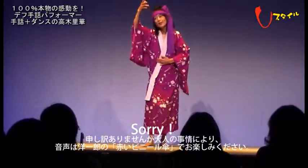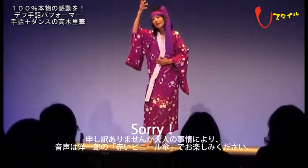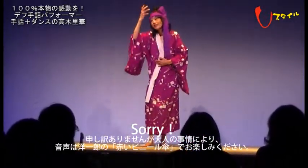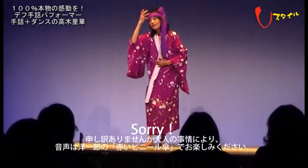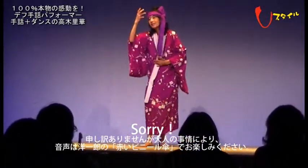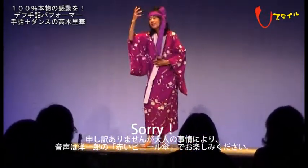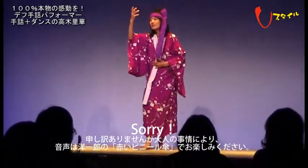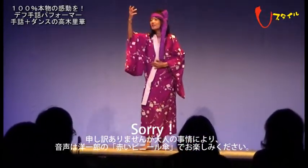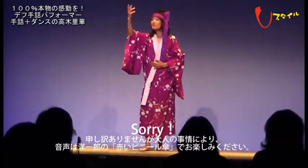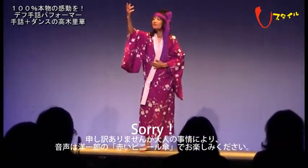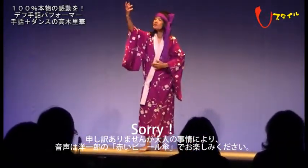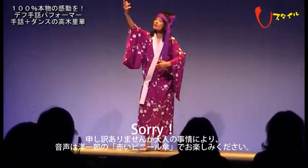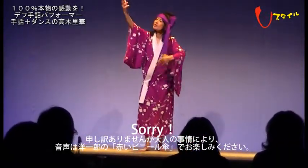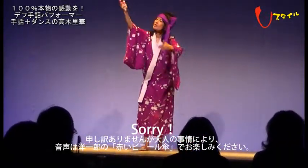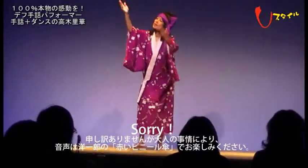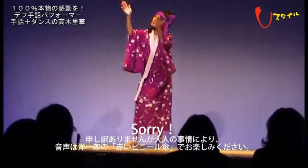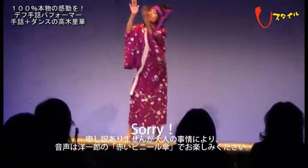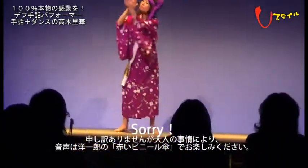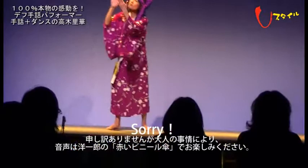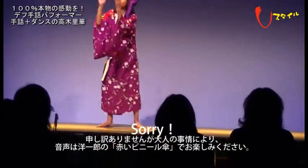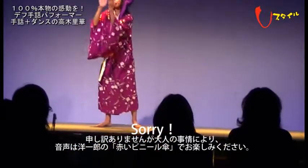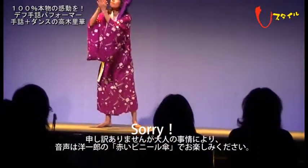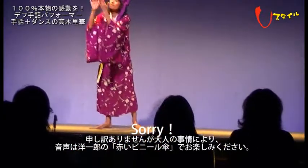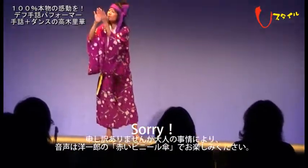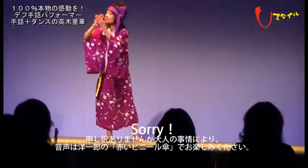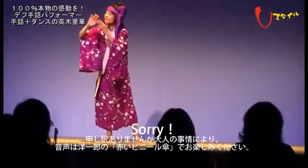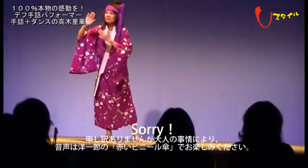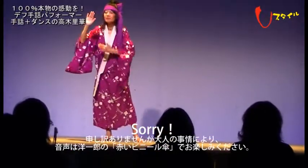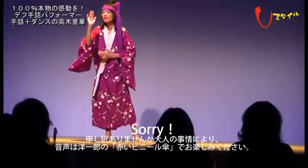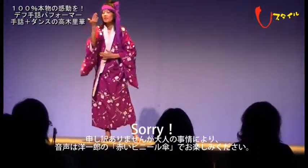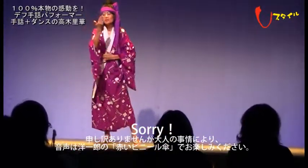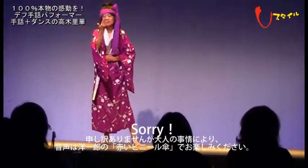pane e vino da ne